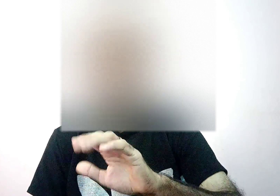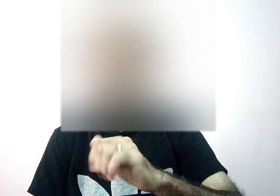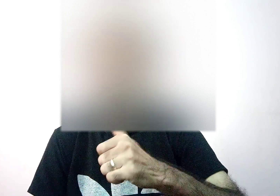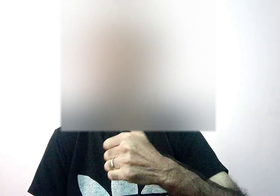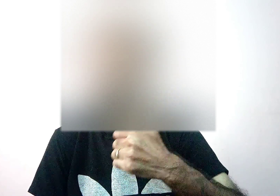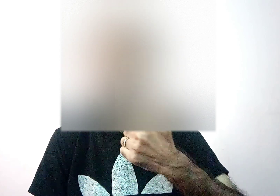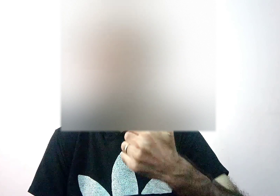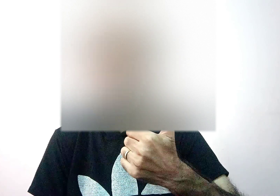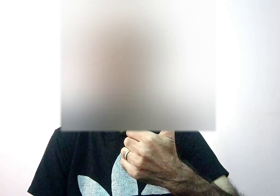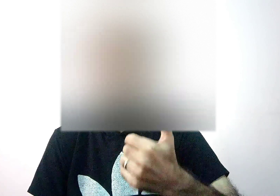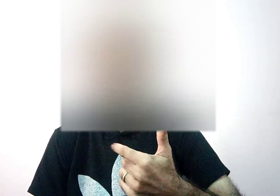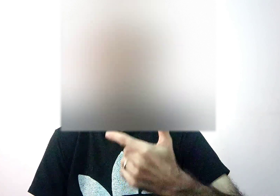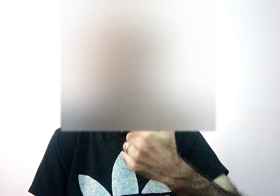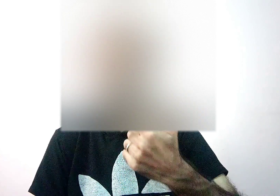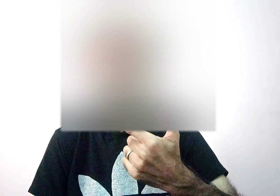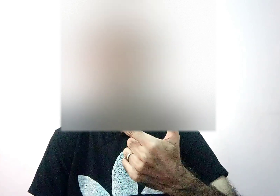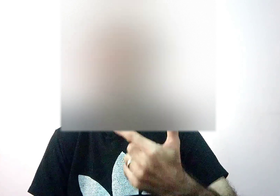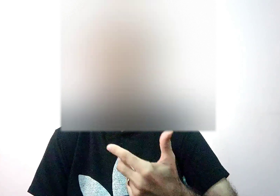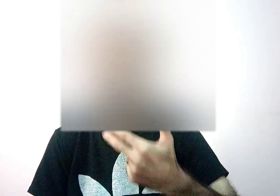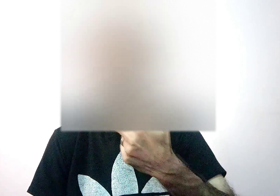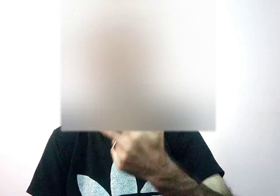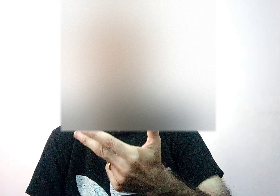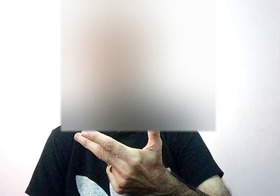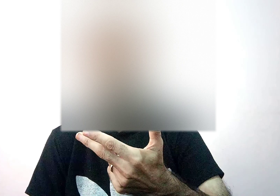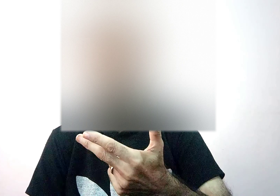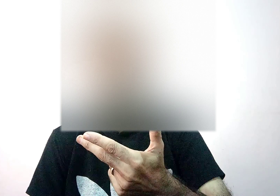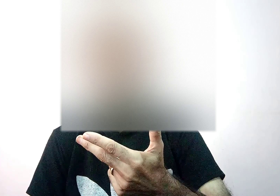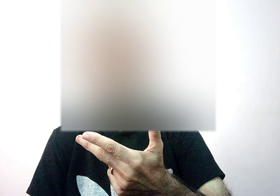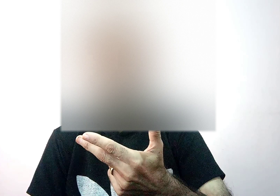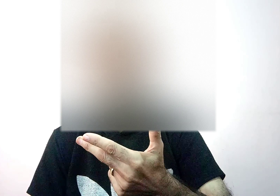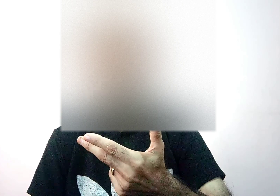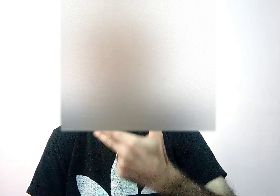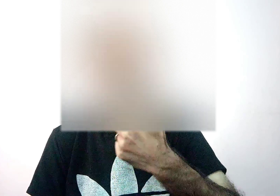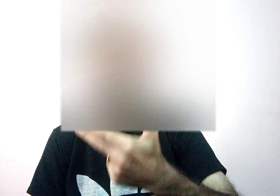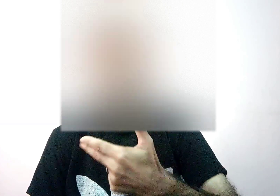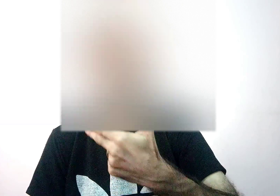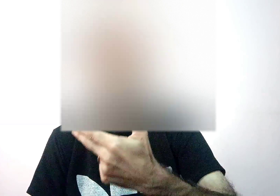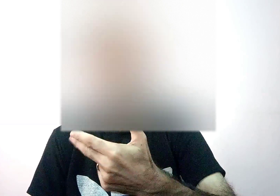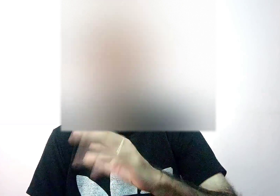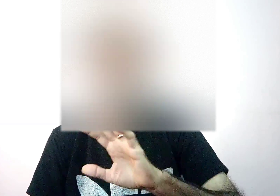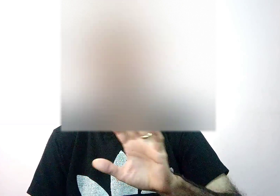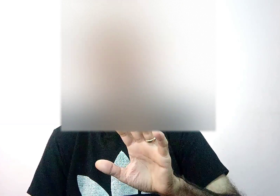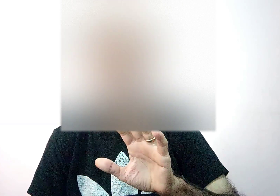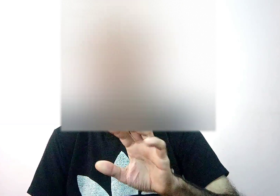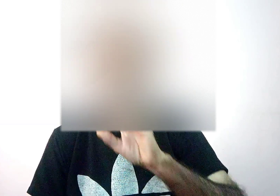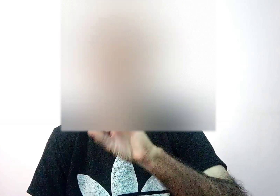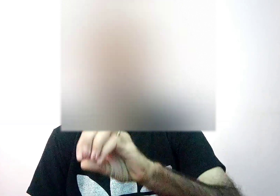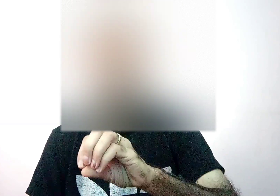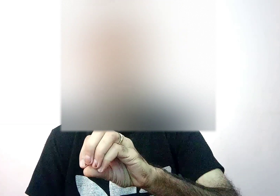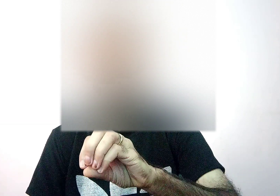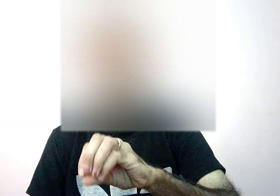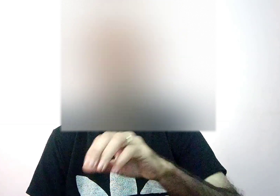رئيس المخابرات وقائد الجيش ووزير الخارجية. ليه تم الاطاحة بيهم مرة واحدة وفي هذا التوقيت؟ طبعا